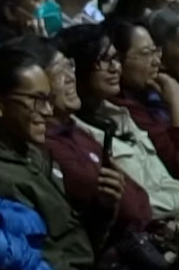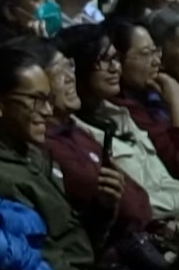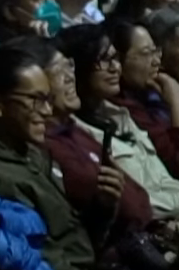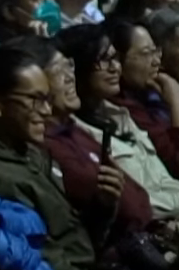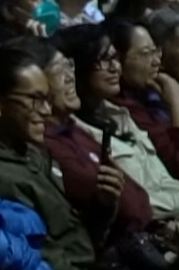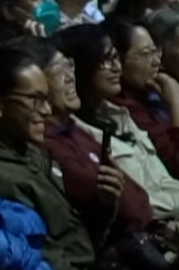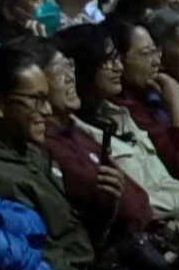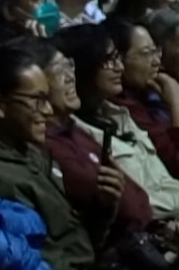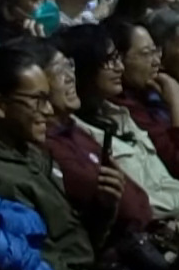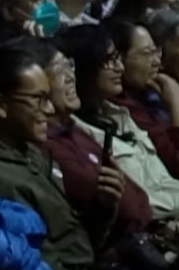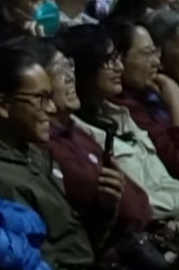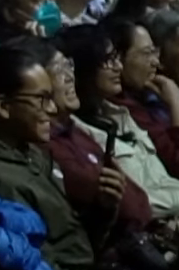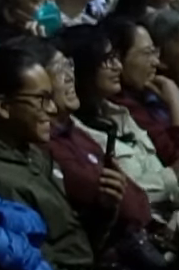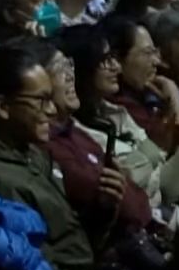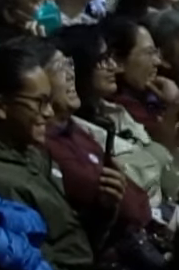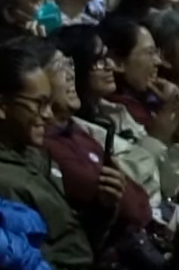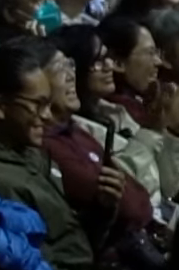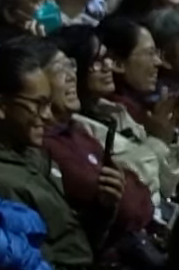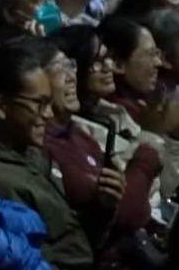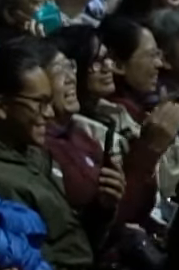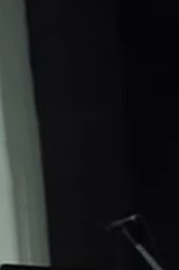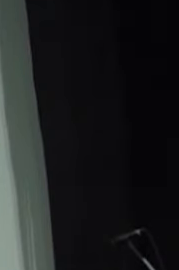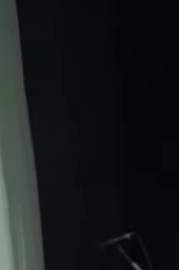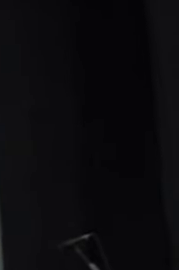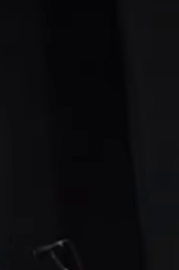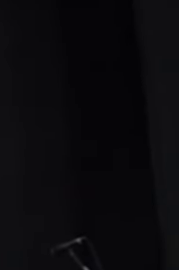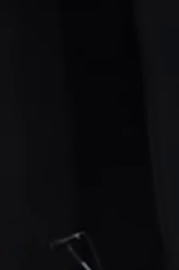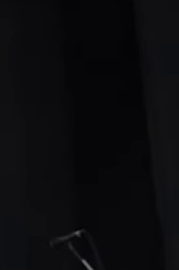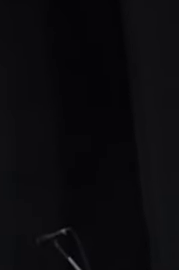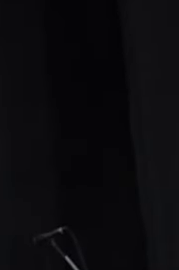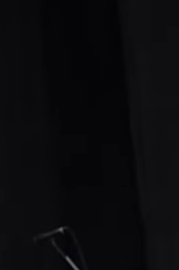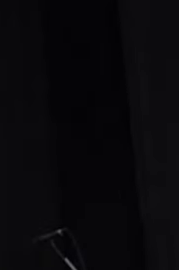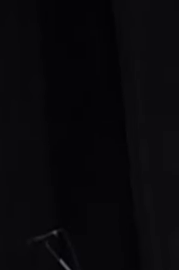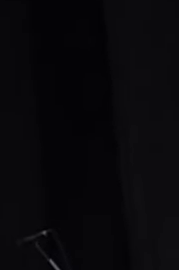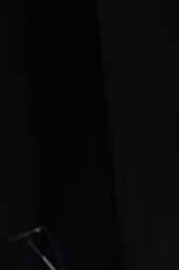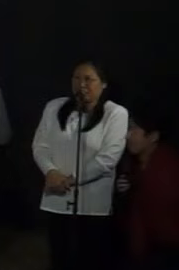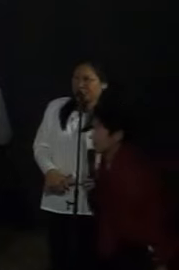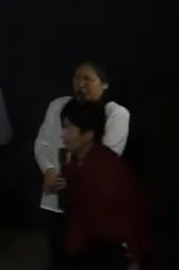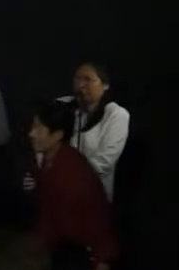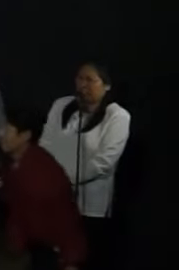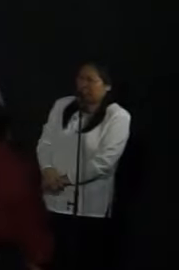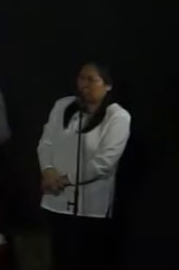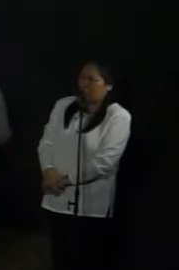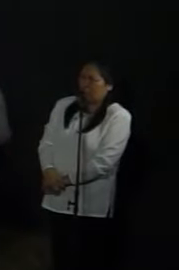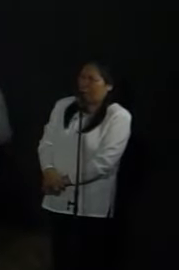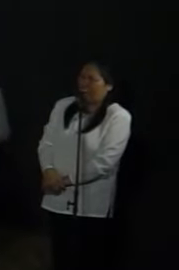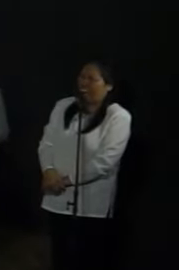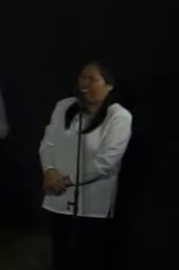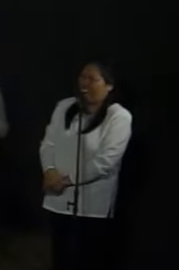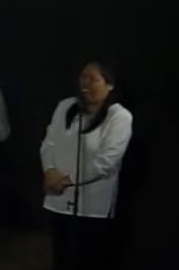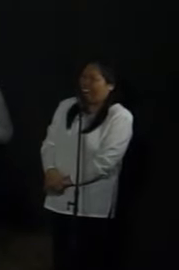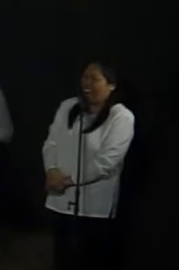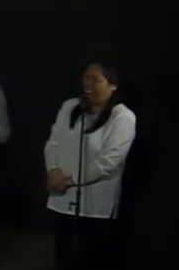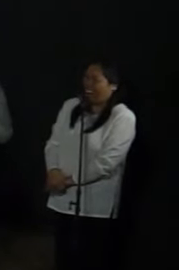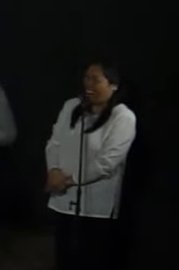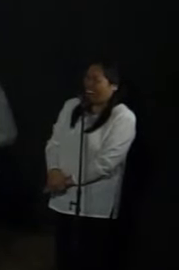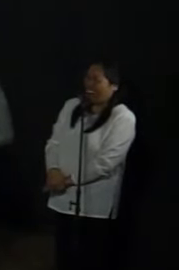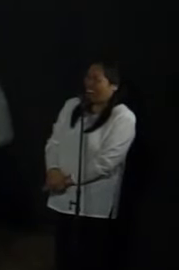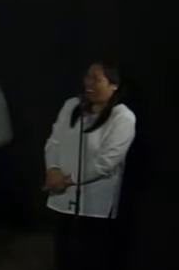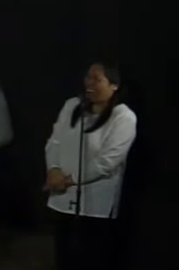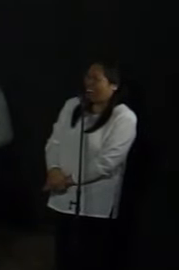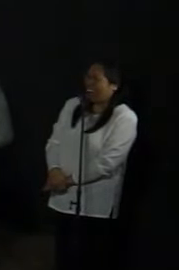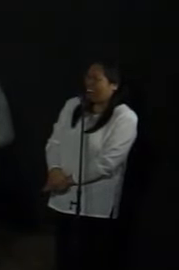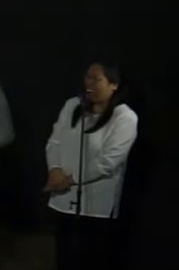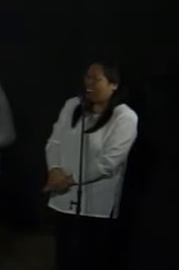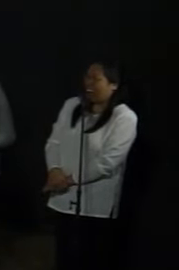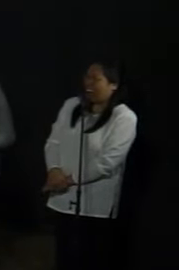が弟の銀三郎です。 Quem chegou em segundo lugar naquele ano foi meu irmãozinho, 銀三郎。